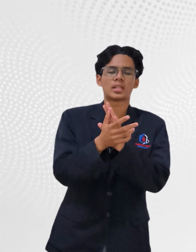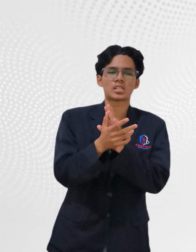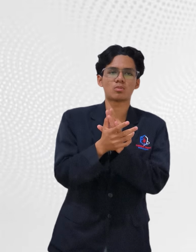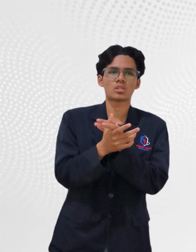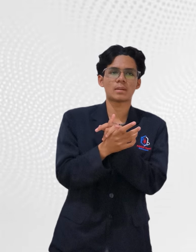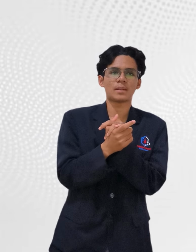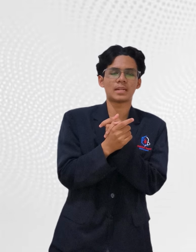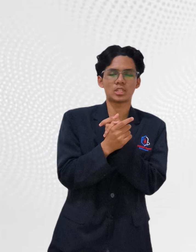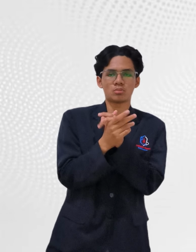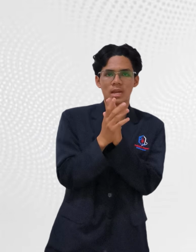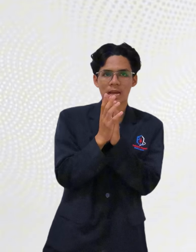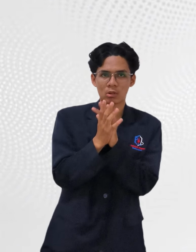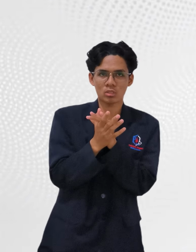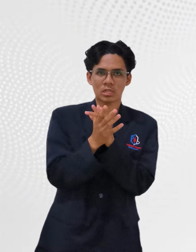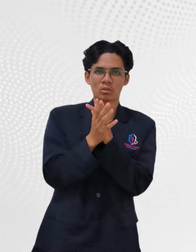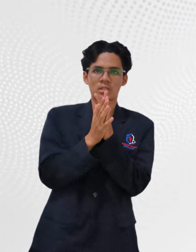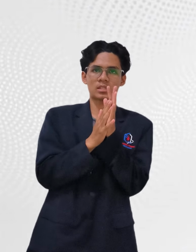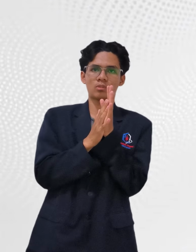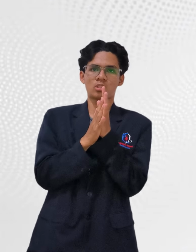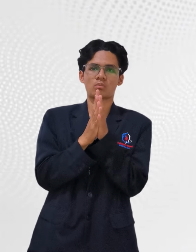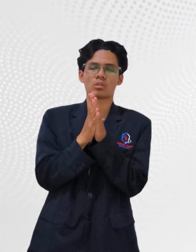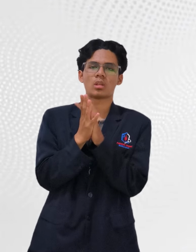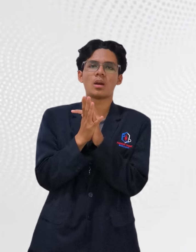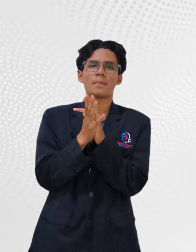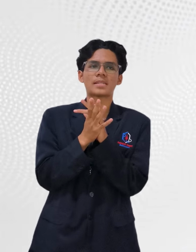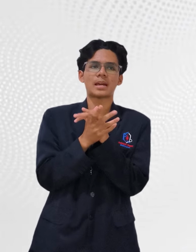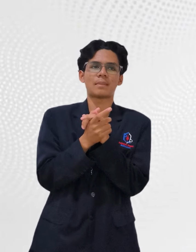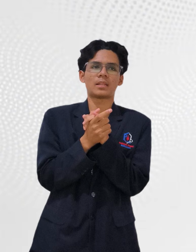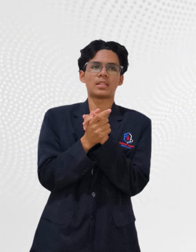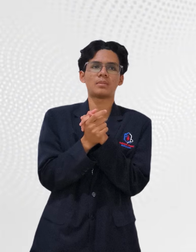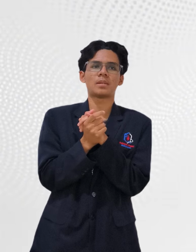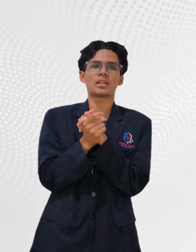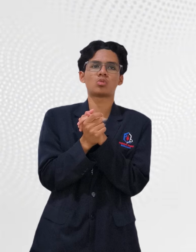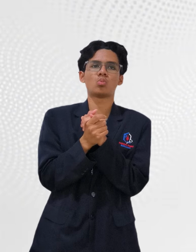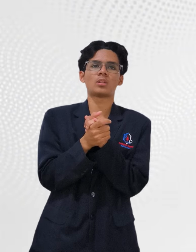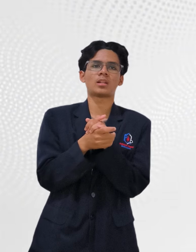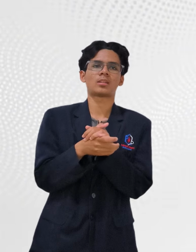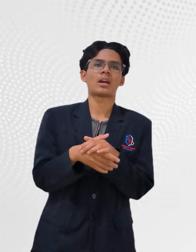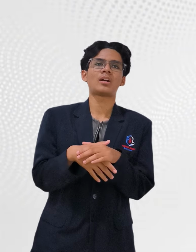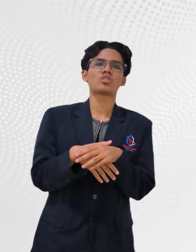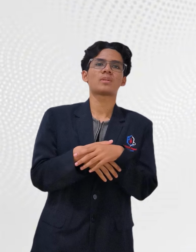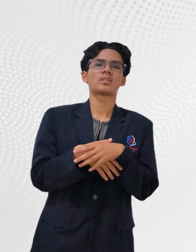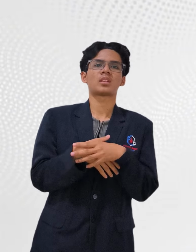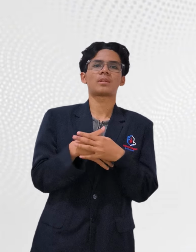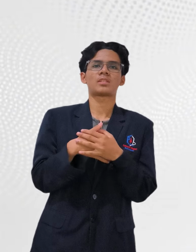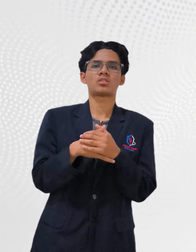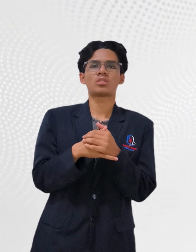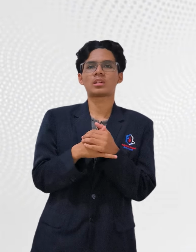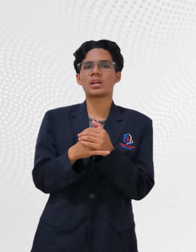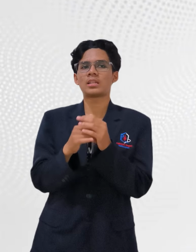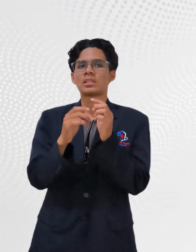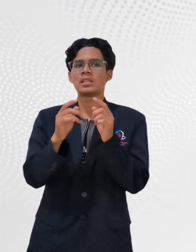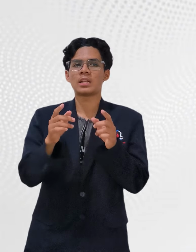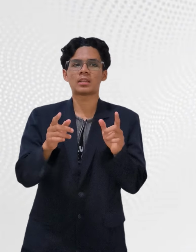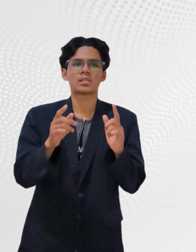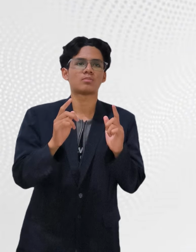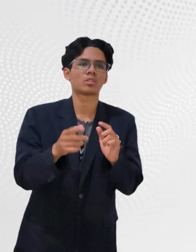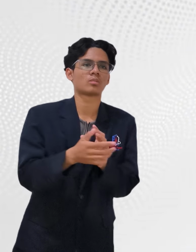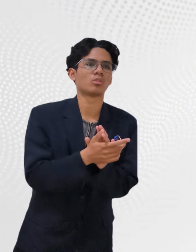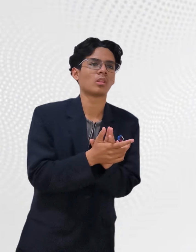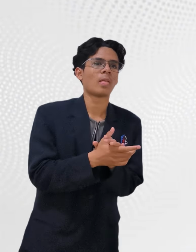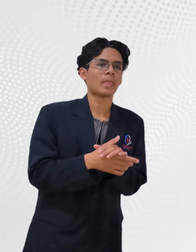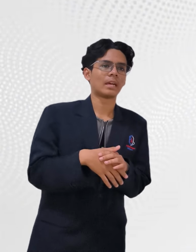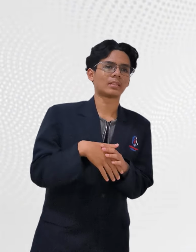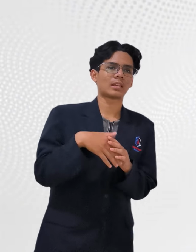simpul tersebut sama dengan jumlah arus yang keluar dari simpul tersebut. Persamaan ini memberikan hubungan antara arus pada setiap resistor tegangan di antara